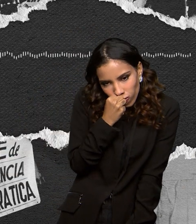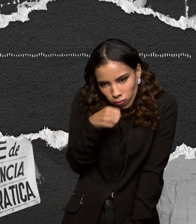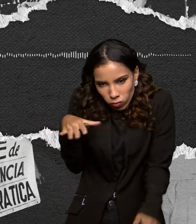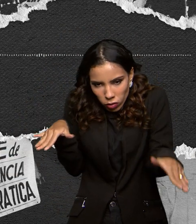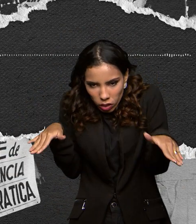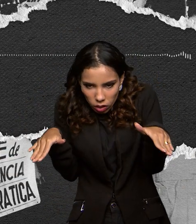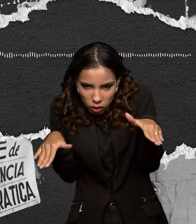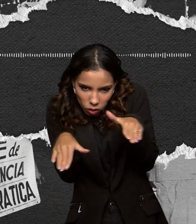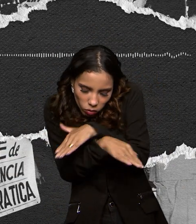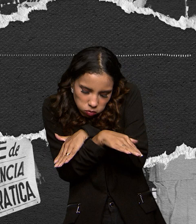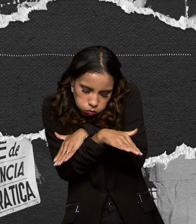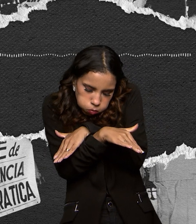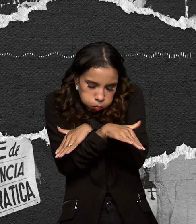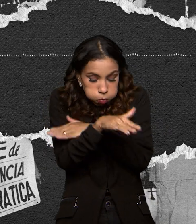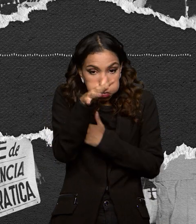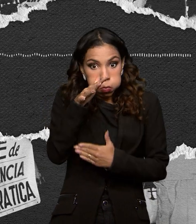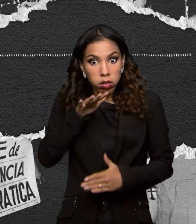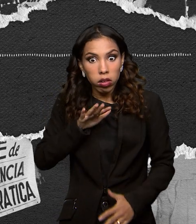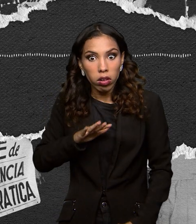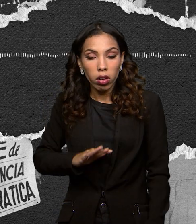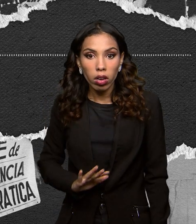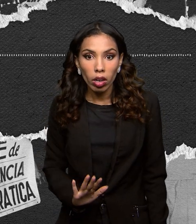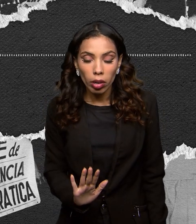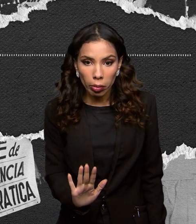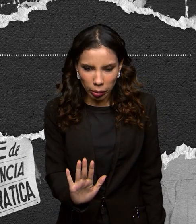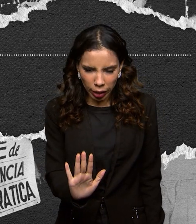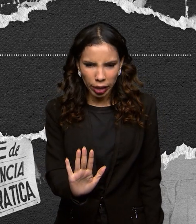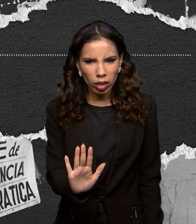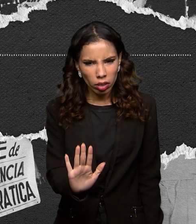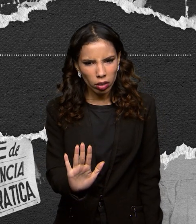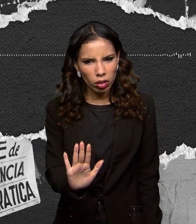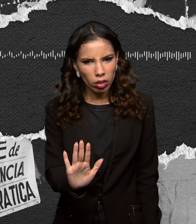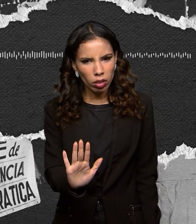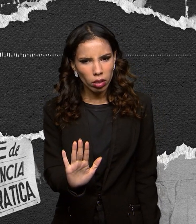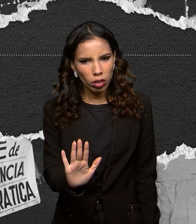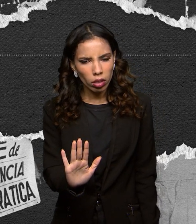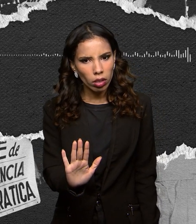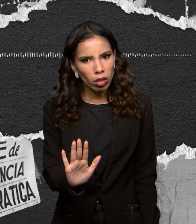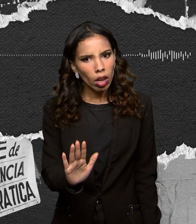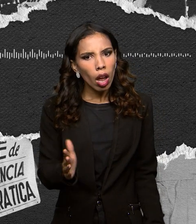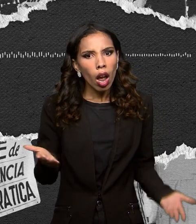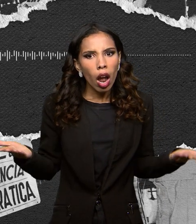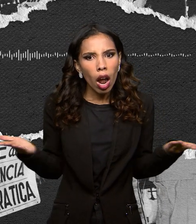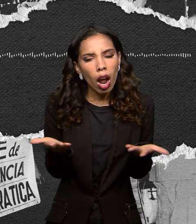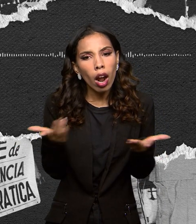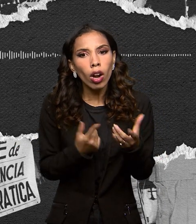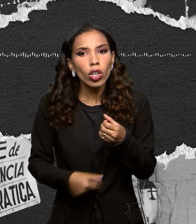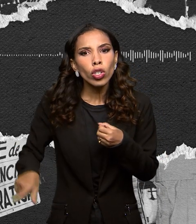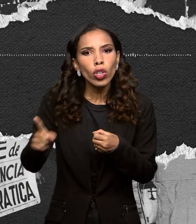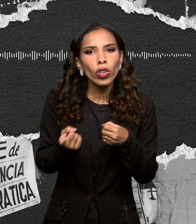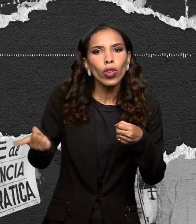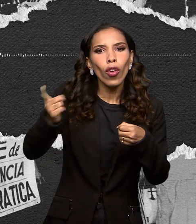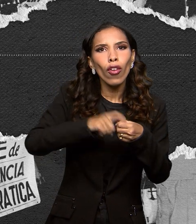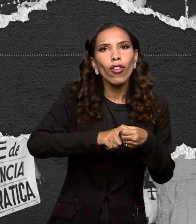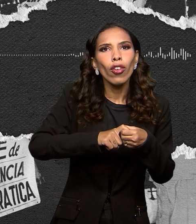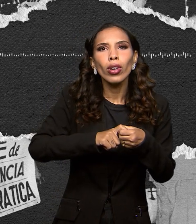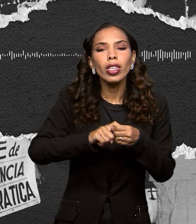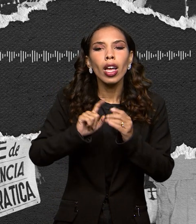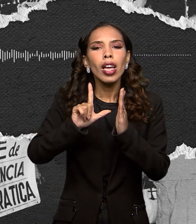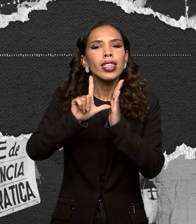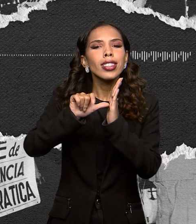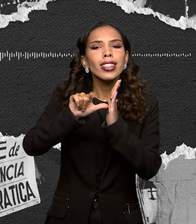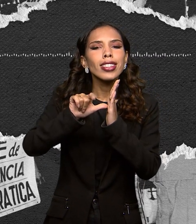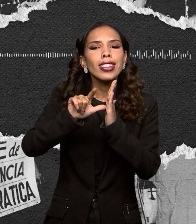consente. E aí? voltamos ao comício da Central do Brasil.